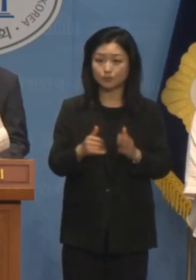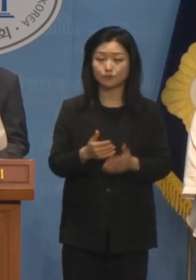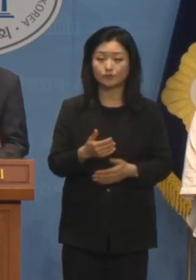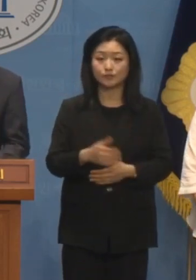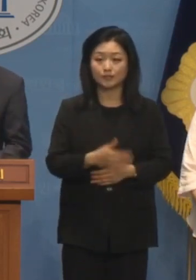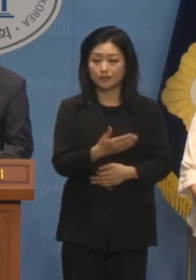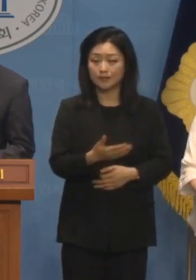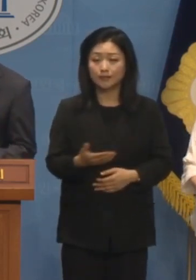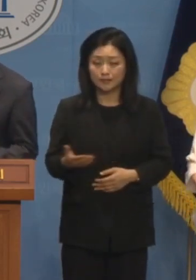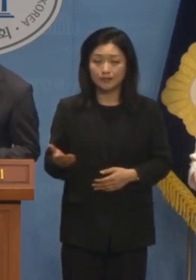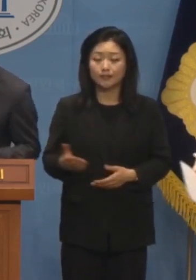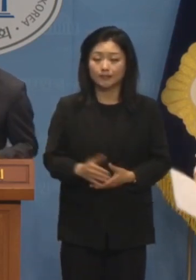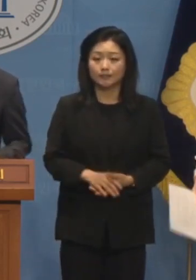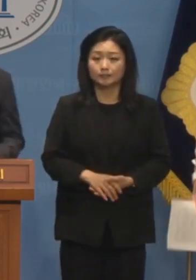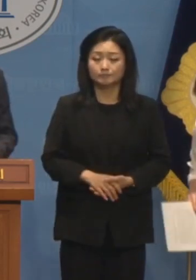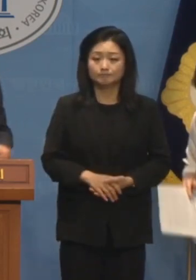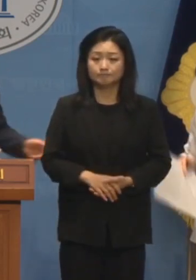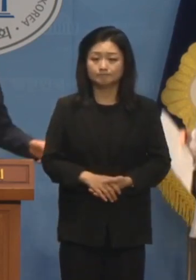듣겠습니다.